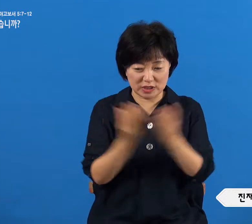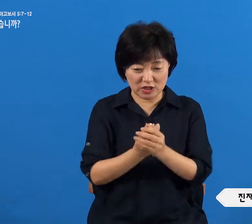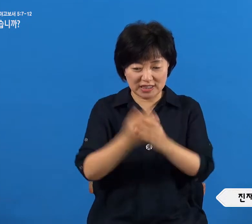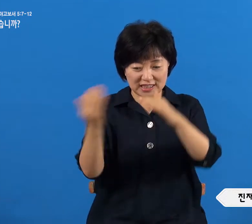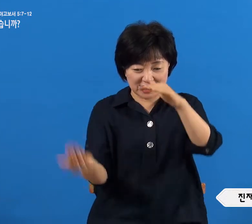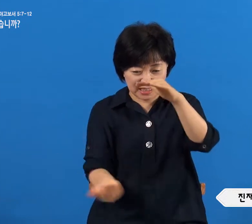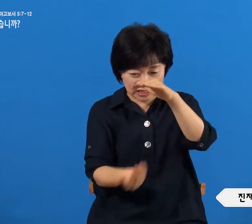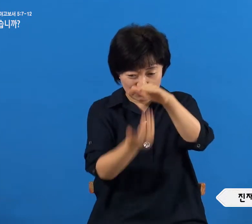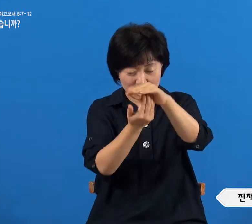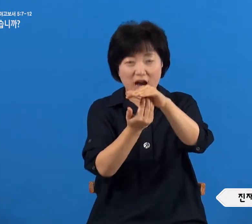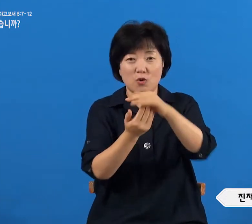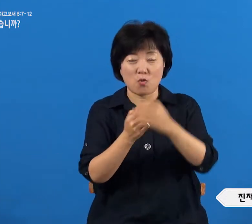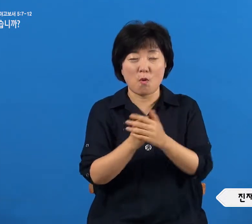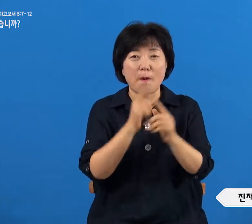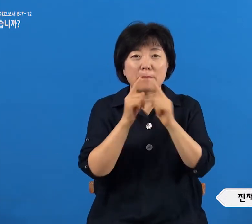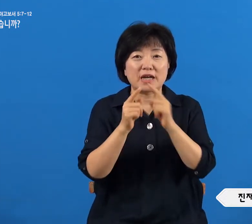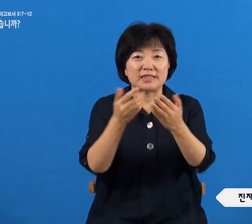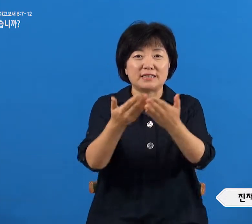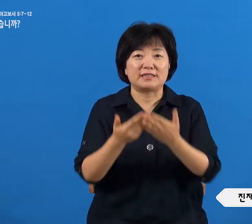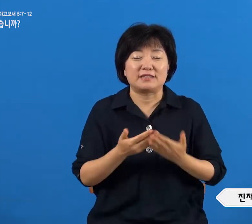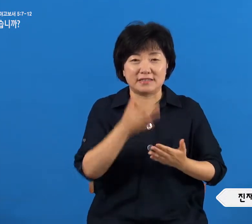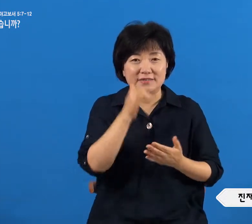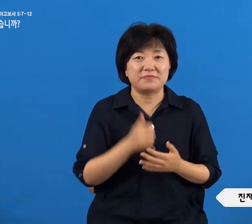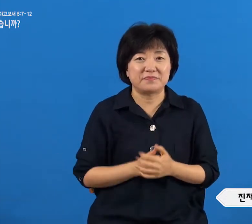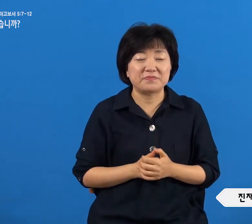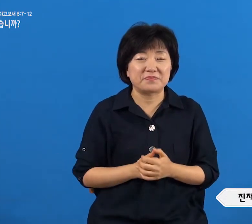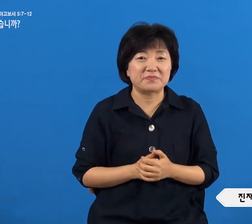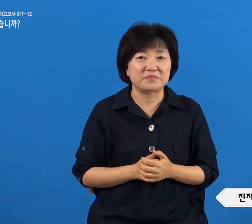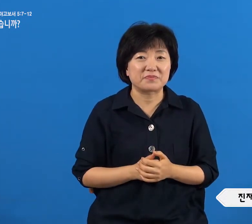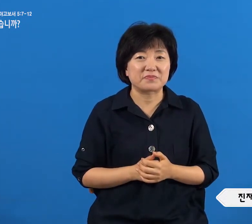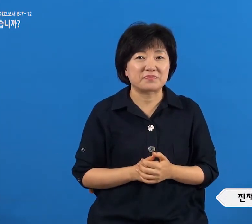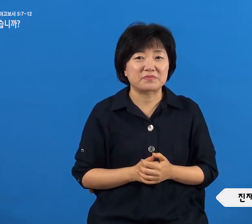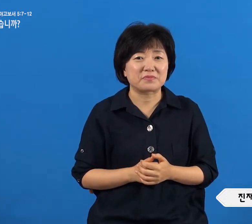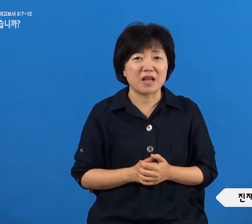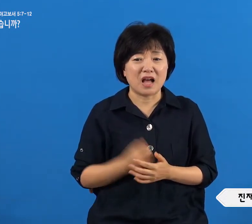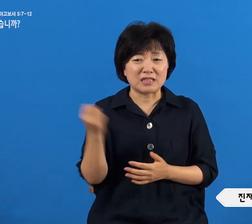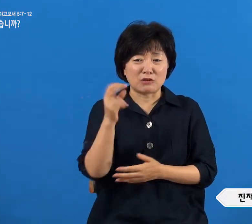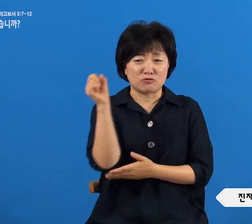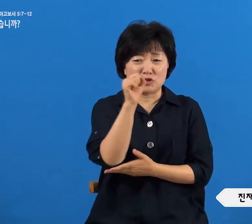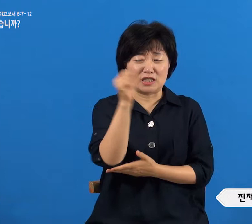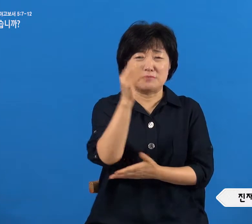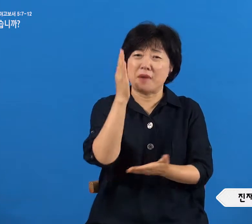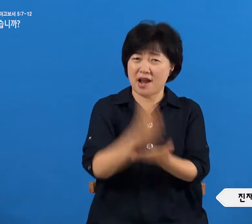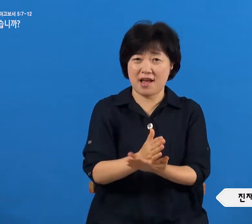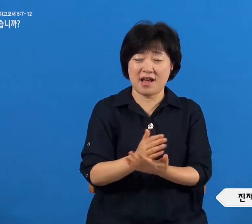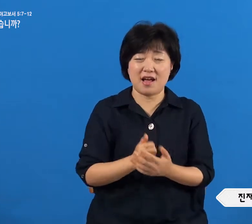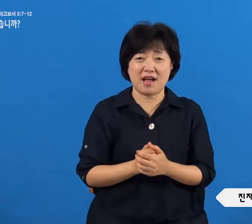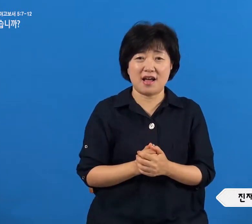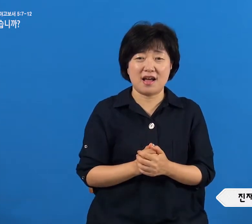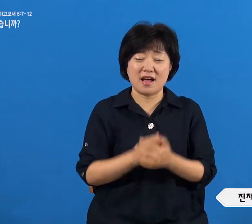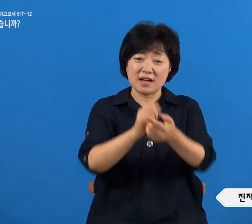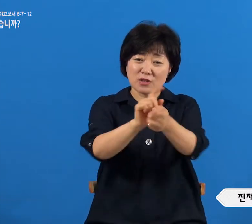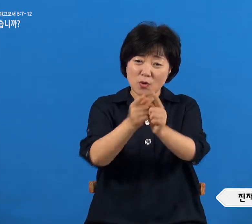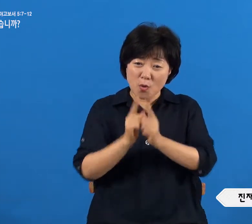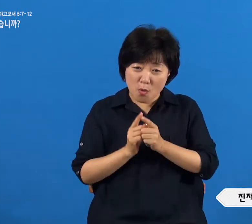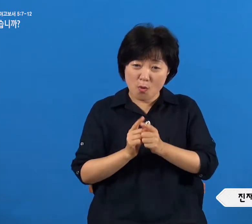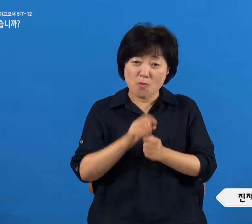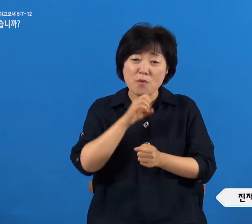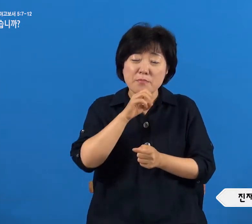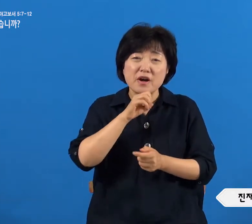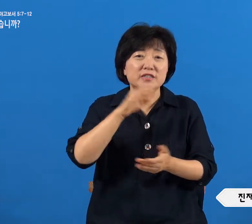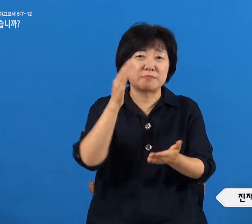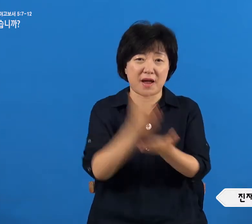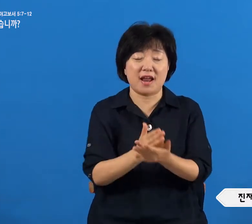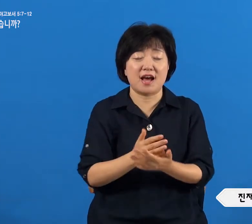온전히 이루라고 말씀하십니다. 자꾸 흔들리지 마라. 서로 원망하지